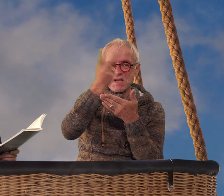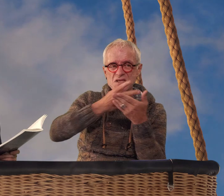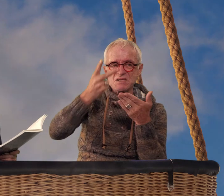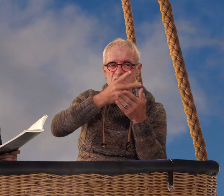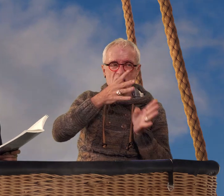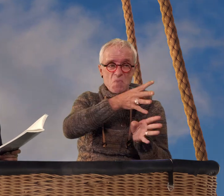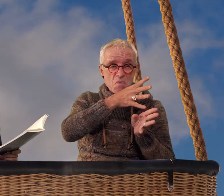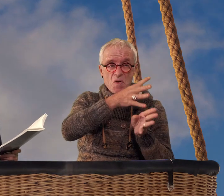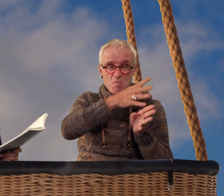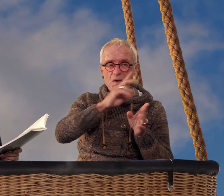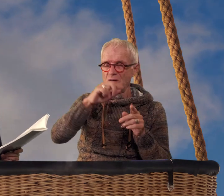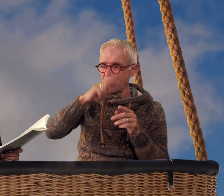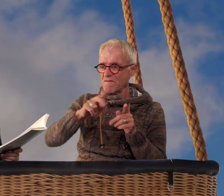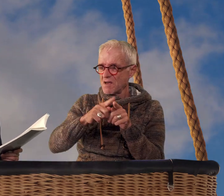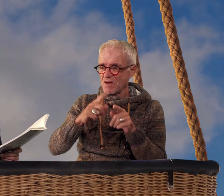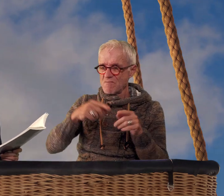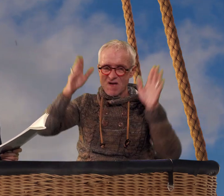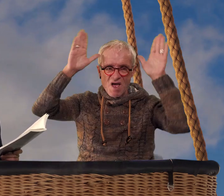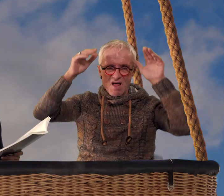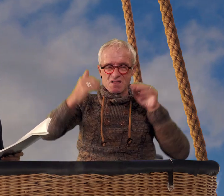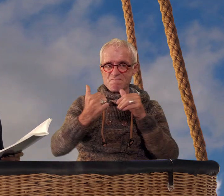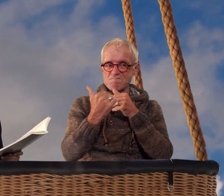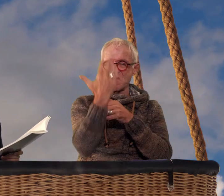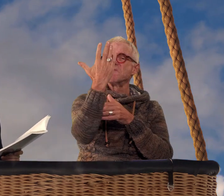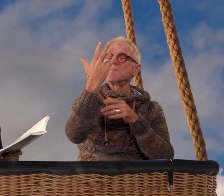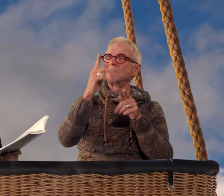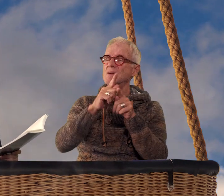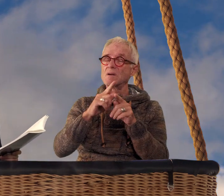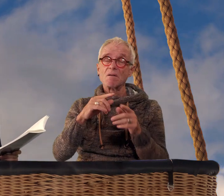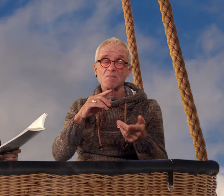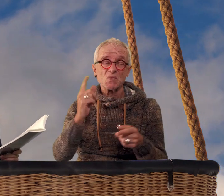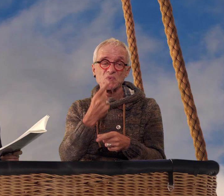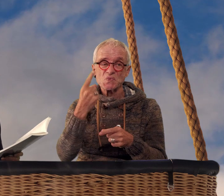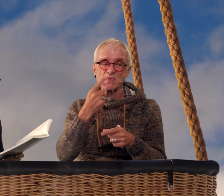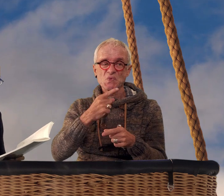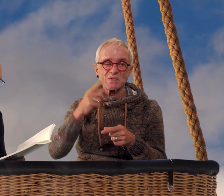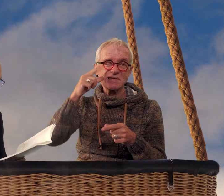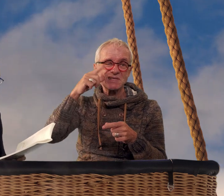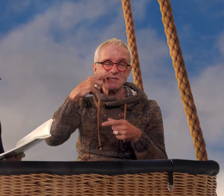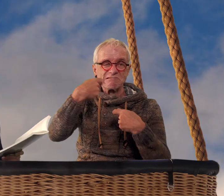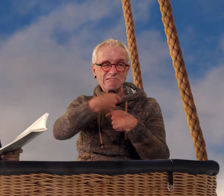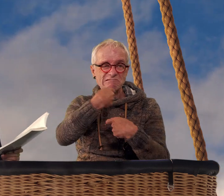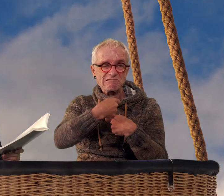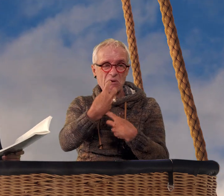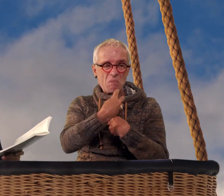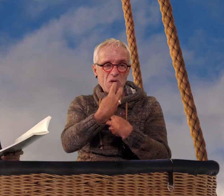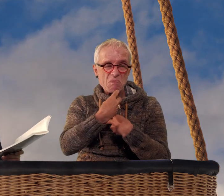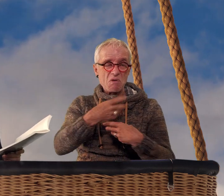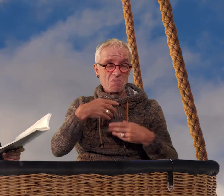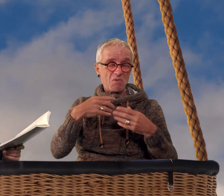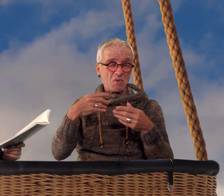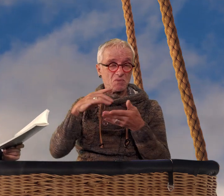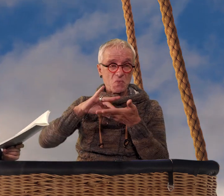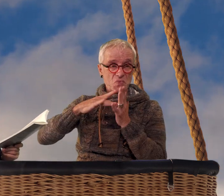achevé. C'est l'éternel supplice réservé aux novateurs. Voyez ces caricatures de toutes les époques dont mon portefeuille est rempli.